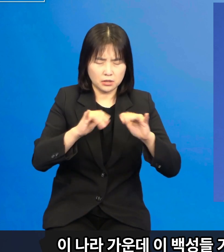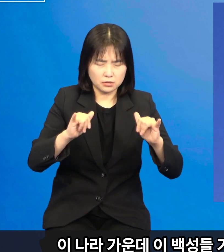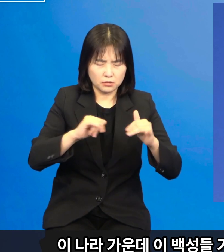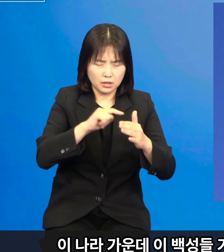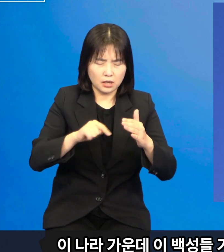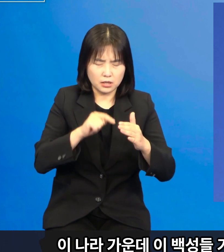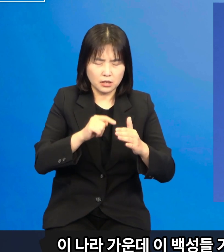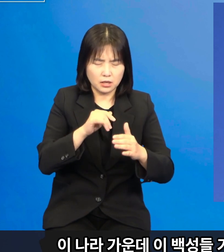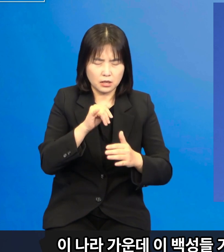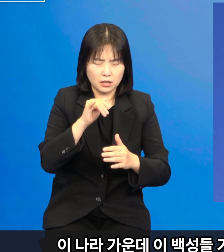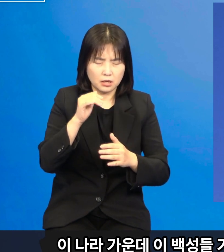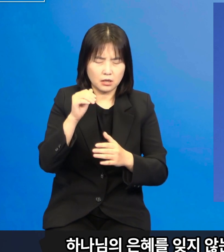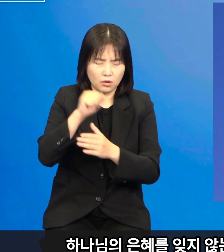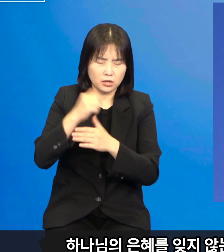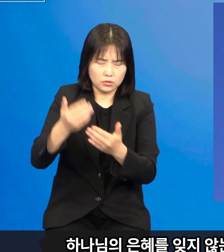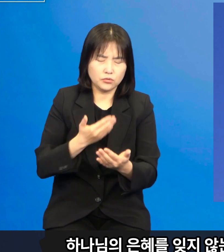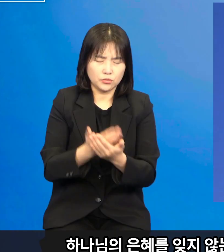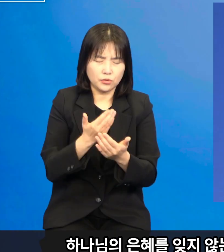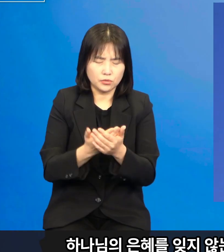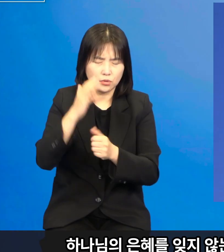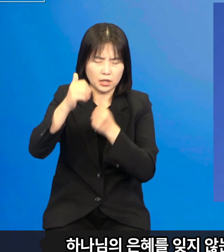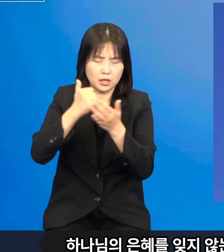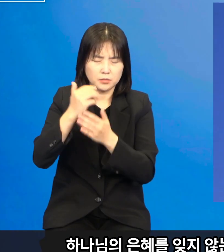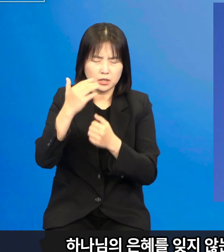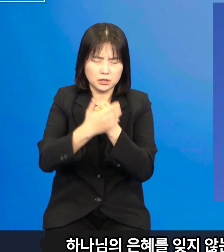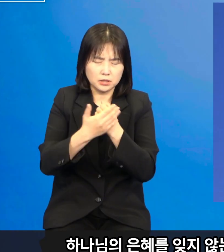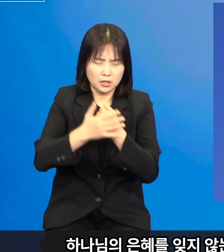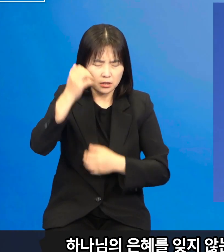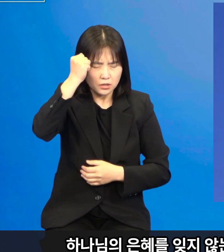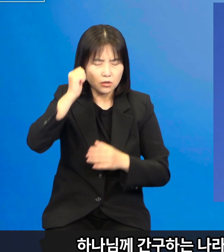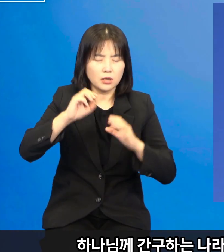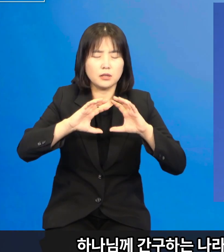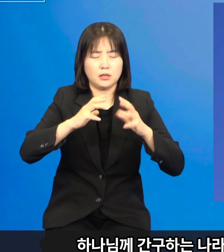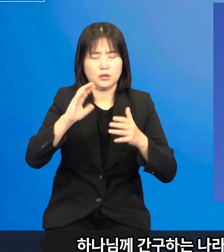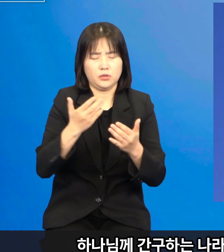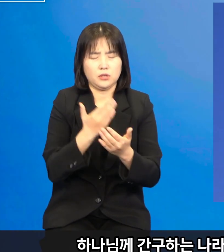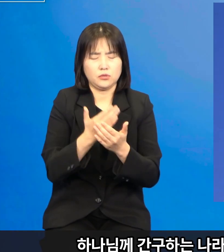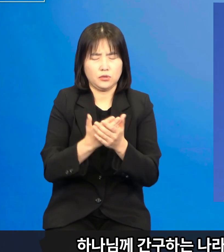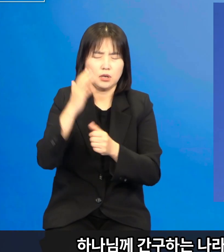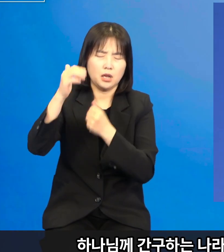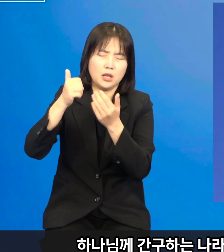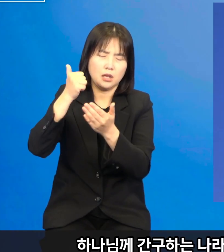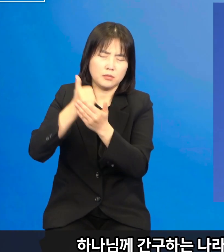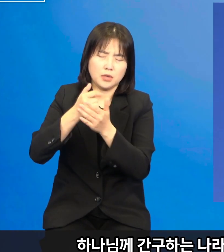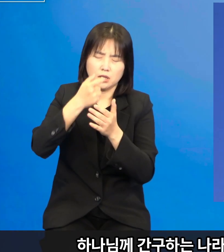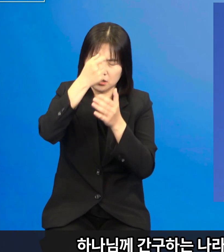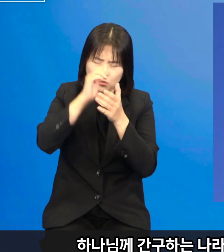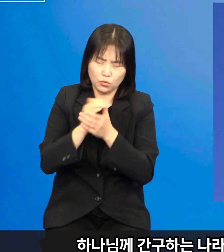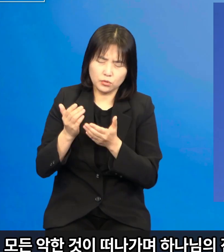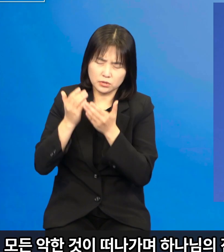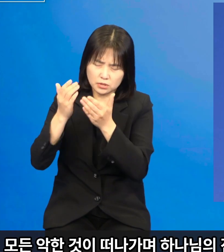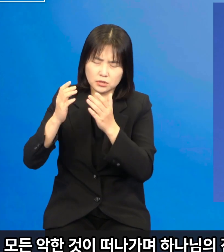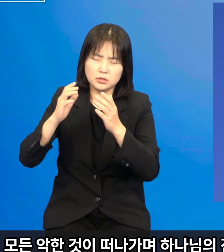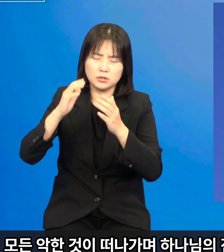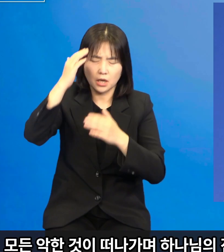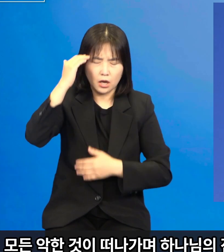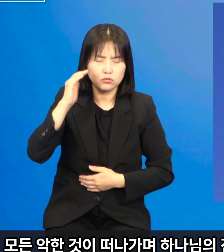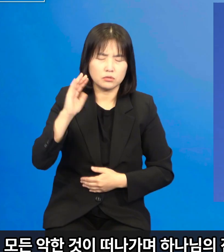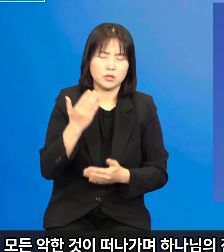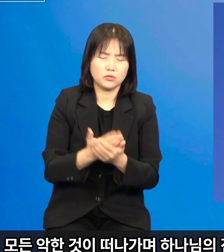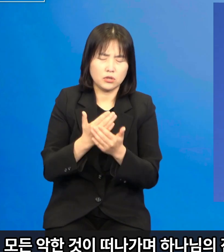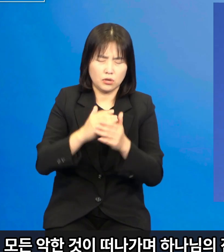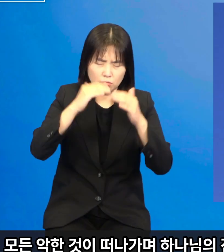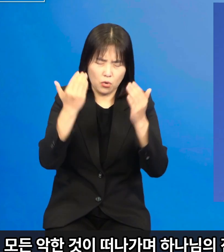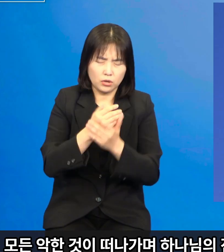있게 하여 주시옵소서. 하나님의 은혜를 잊지 않는 나라가 되게 하여 주시고, 하나님께 간구하는 나라가 되게 하여 주시옵시고, 모든